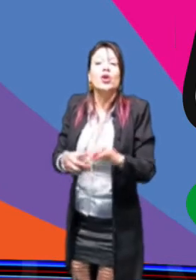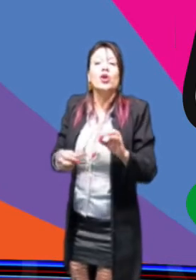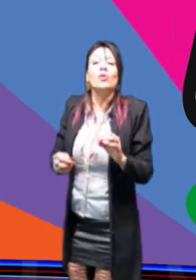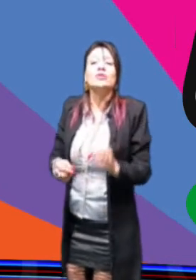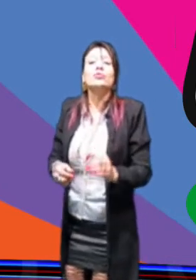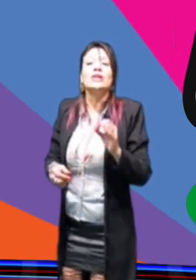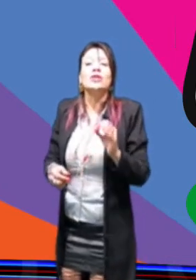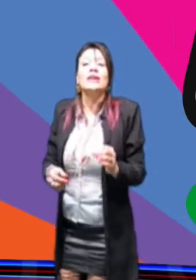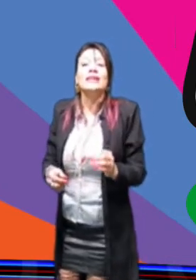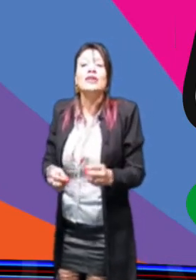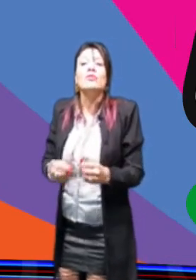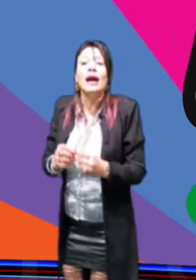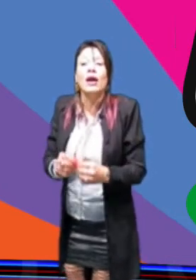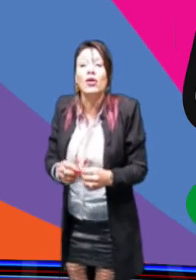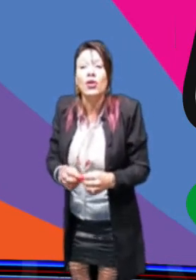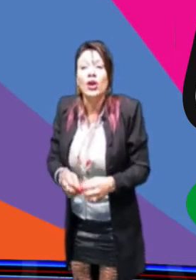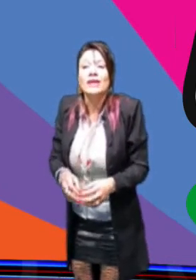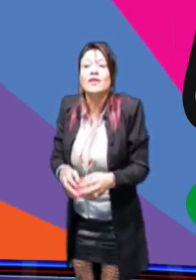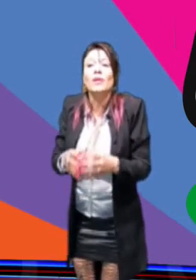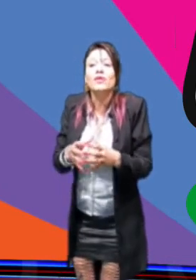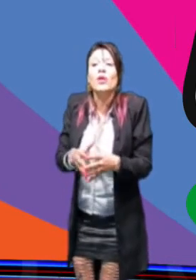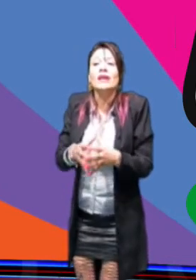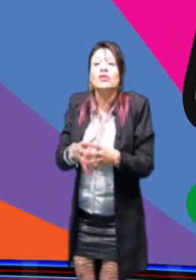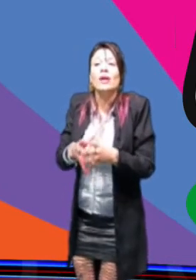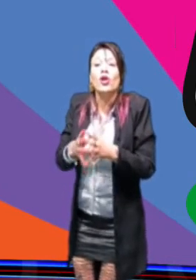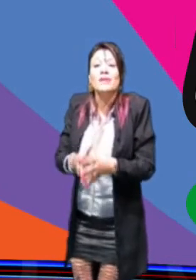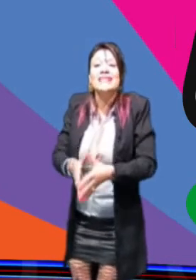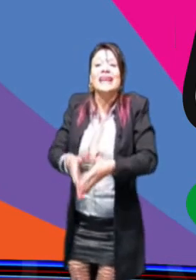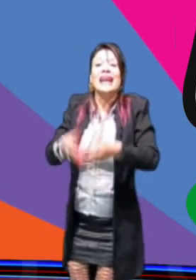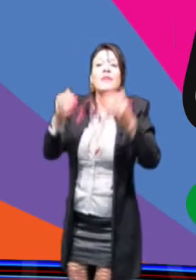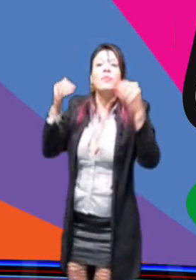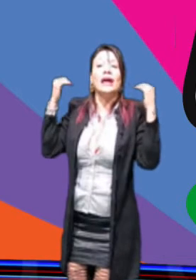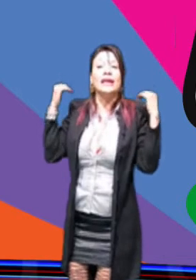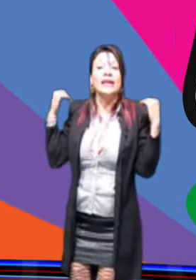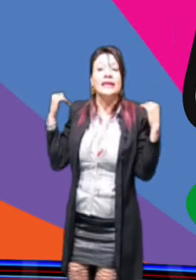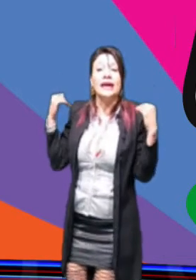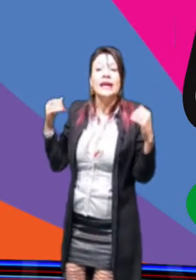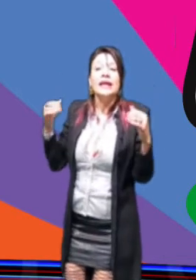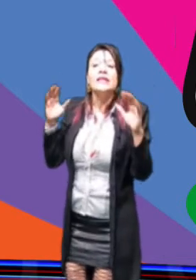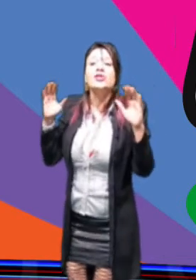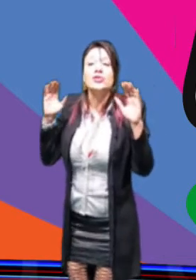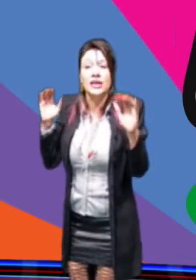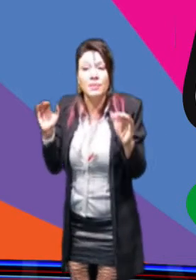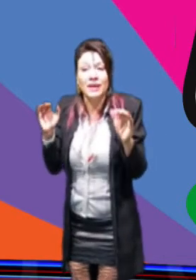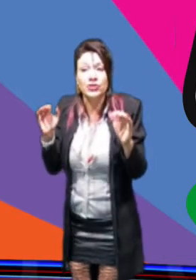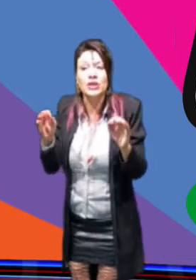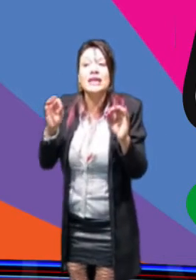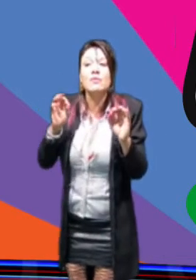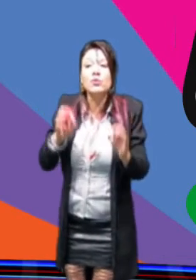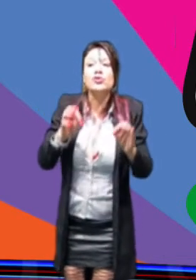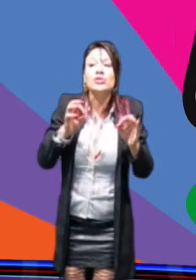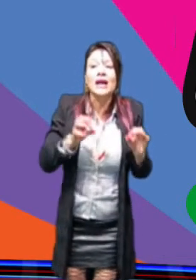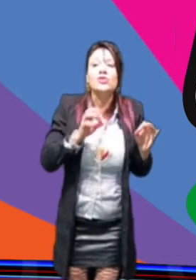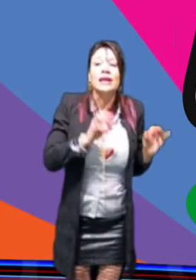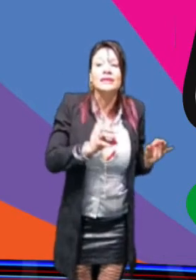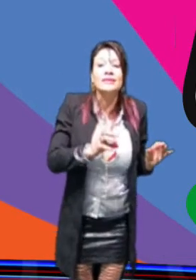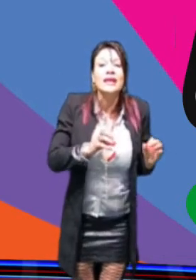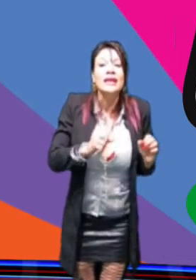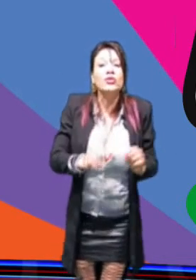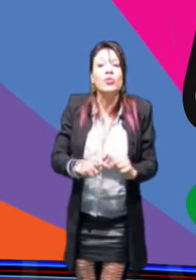Córdoba es un señor que tiene un banco, que se lo vendió a Cristóbal López en la época kirchnerista, dicho sea de paso, y que muchos años